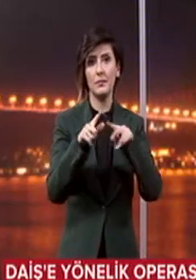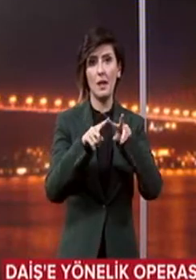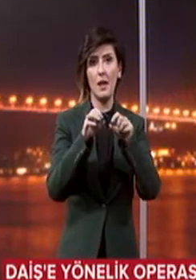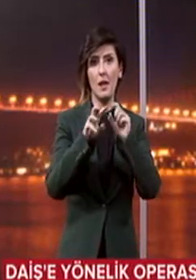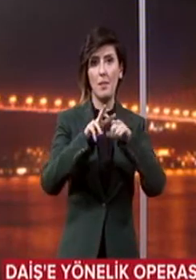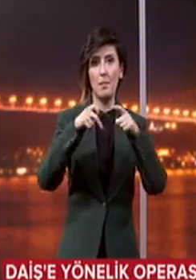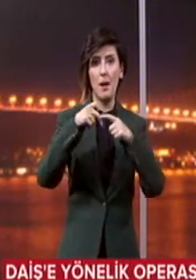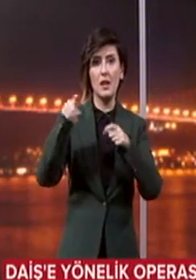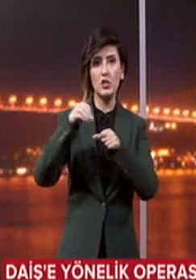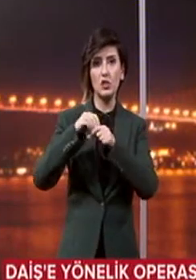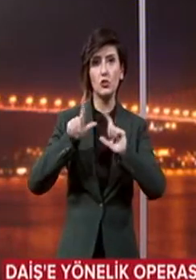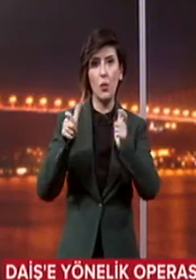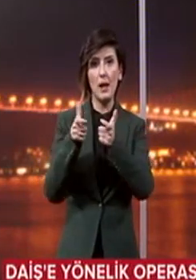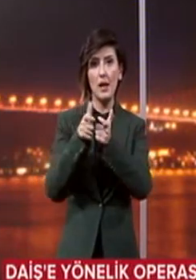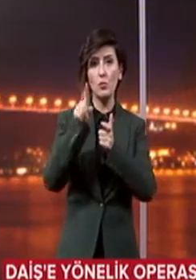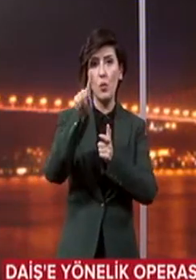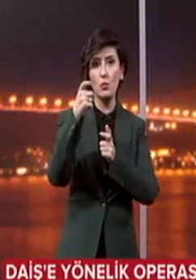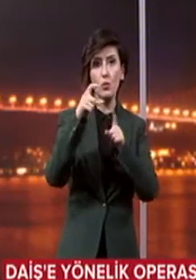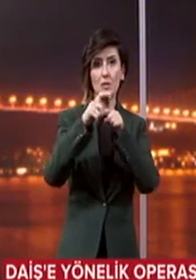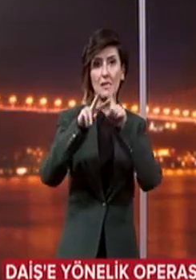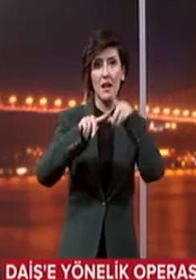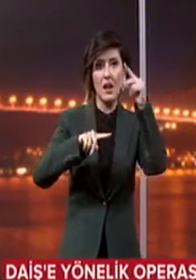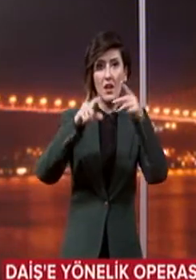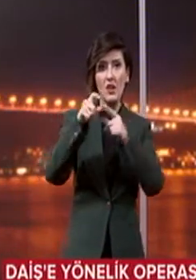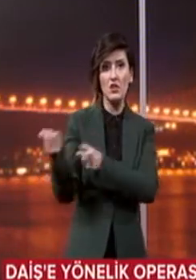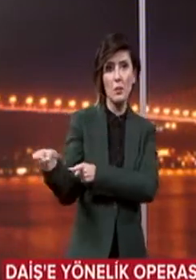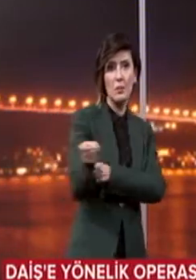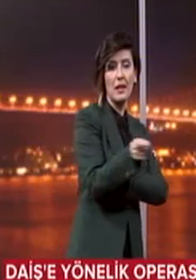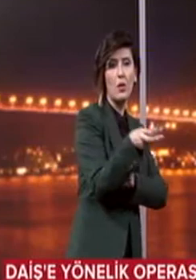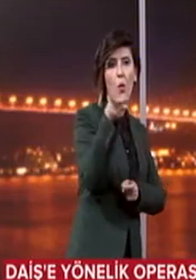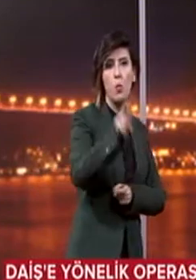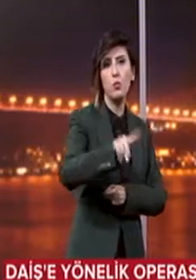Enbar'daki operasyonlarda ise 19 DAEŞ militanının ölü ele geçirildiği bildirildi.